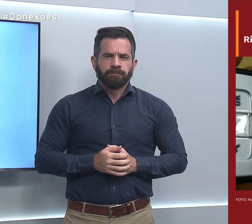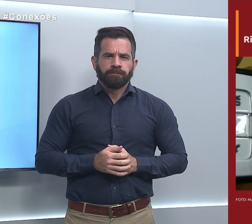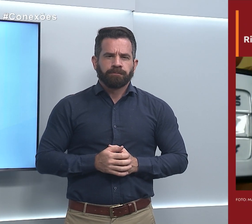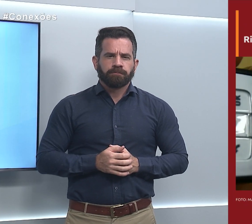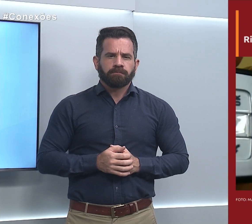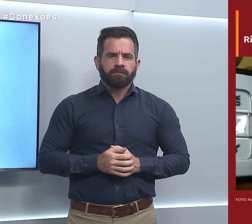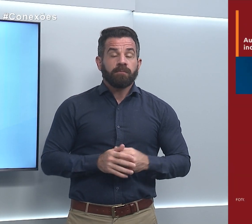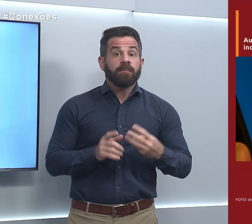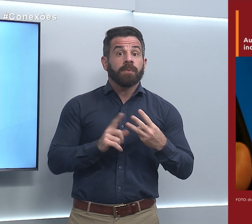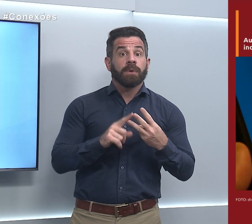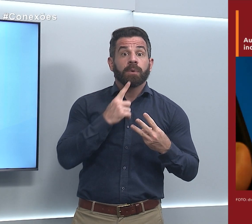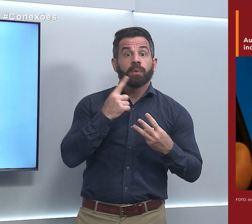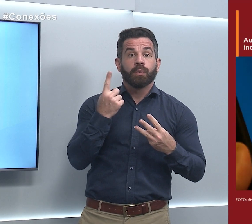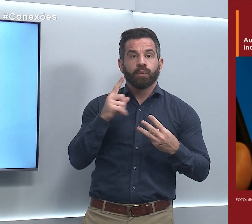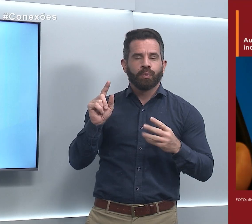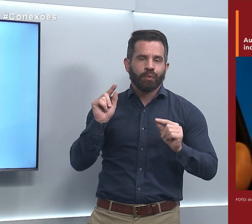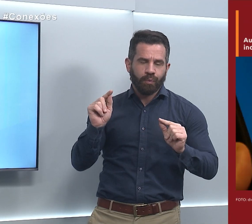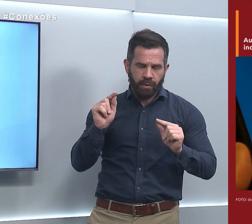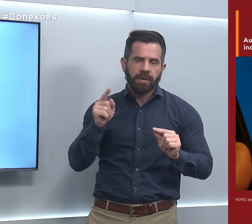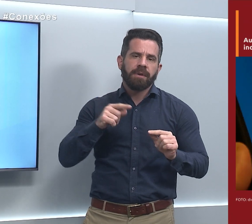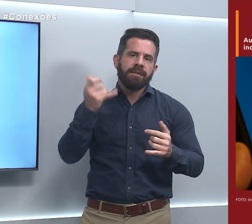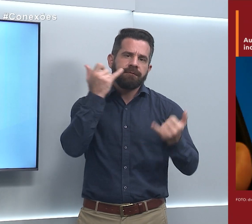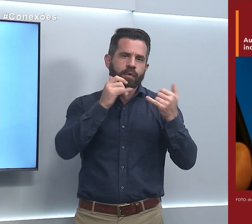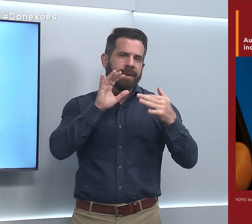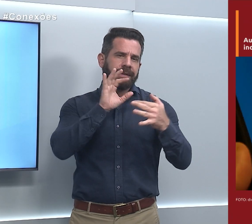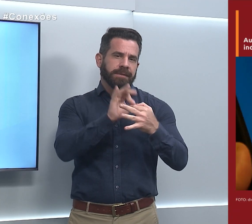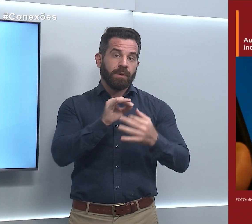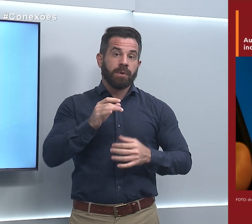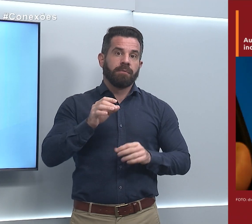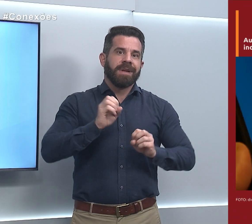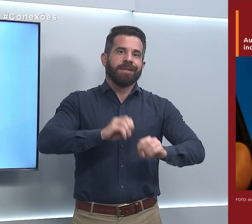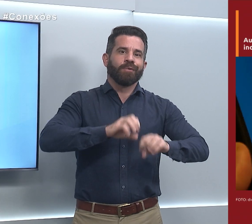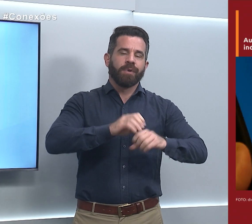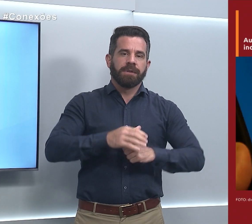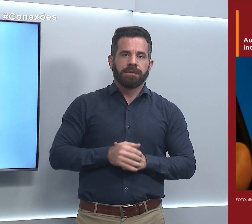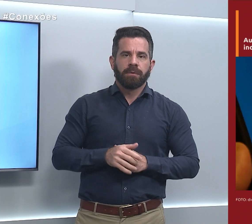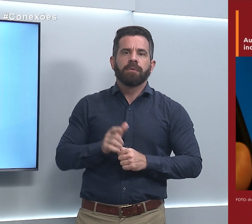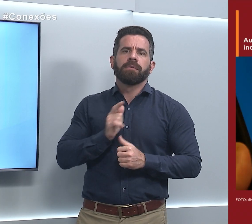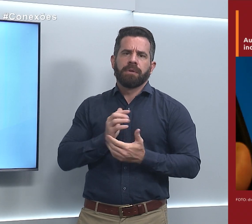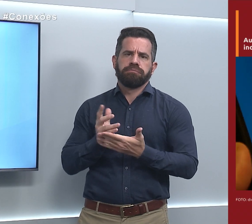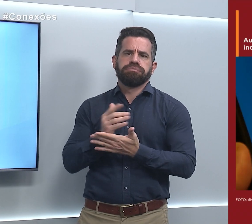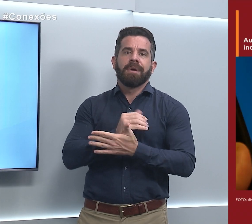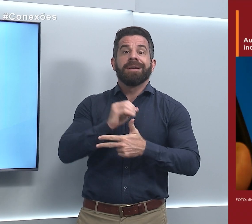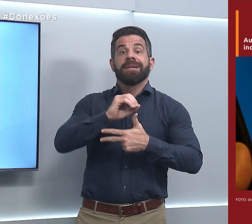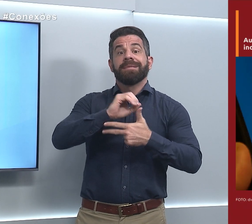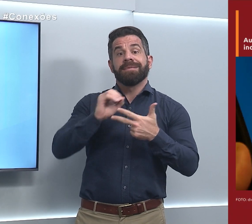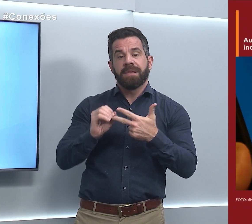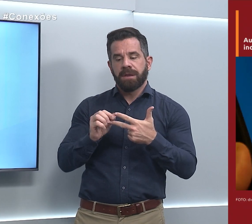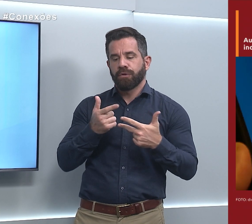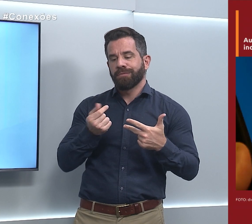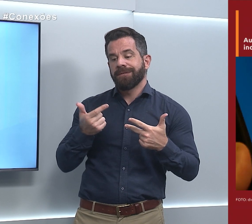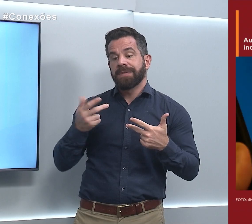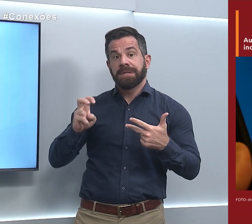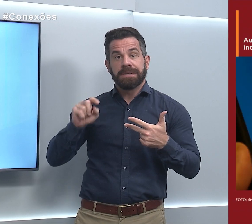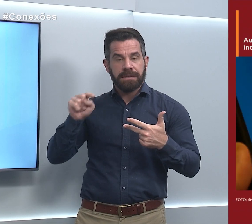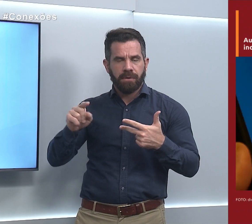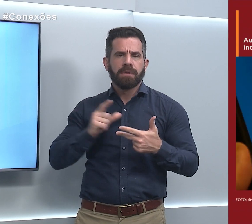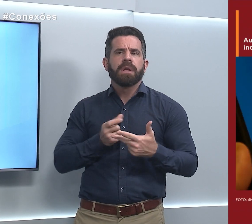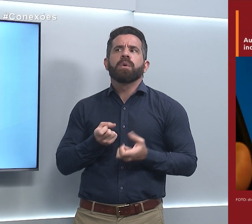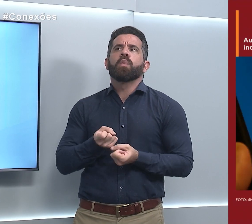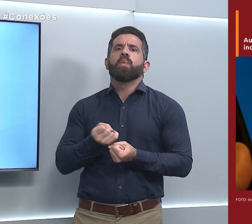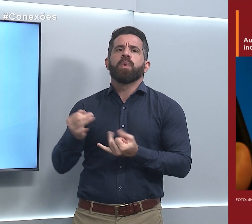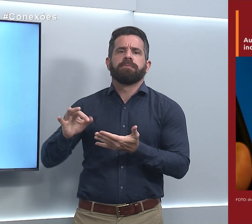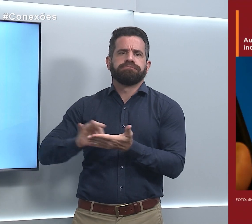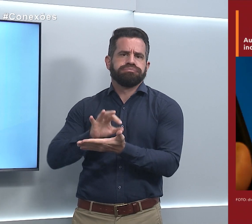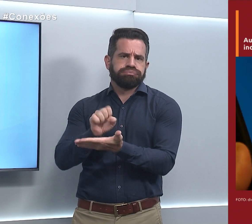Para finalizar esse primeiro momento, a gente tem uma informação sobre educação. O painel Enem 2025 revela que o número de pessoas inscritas